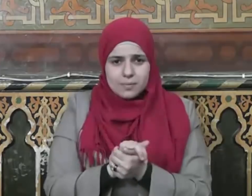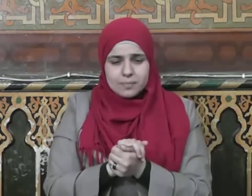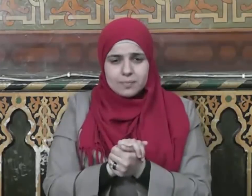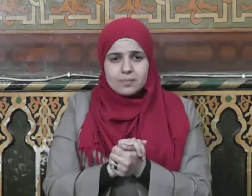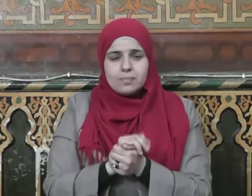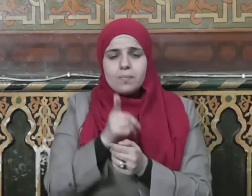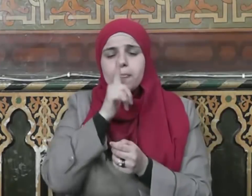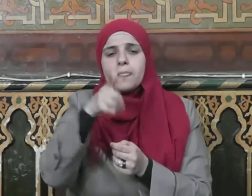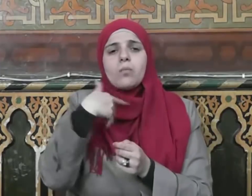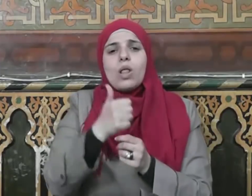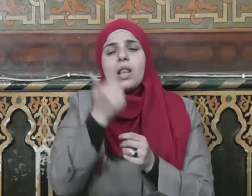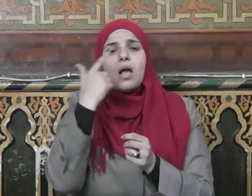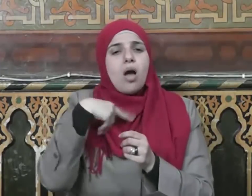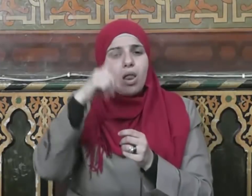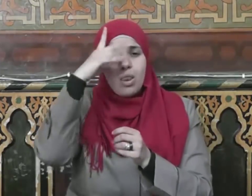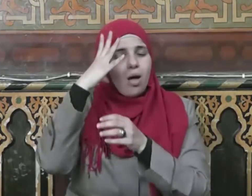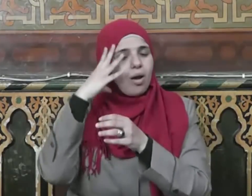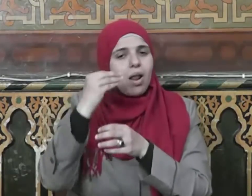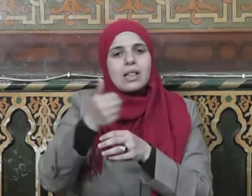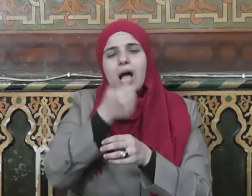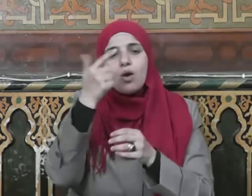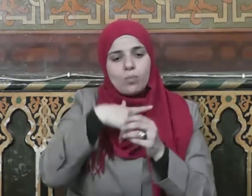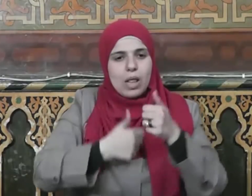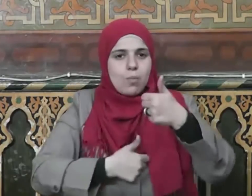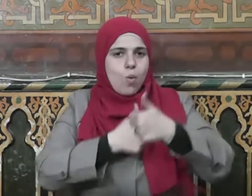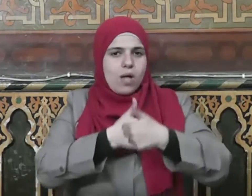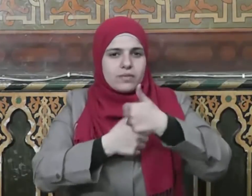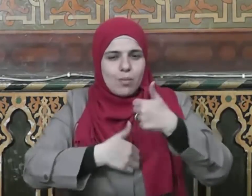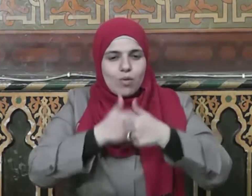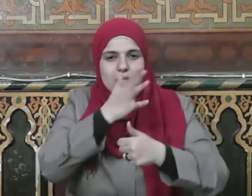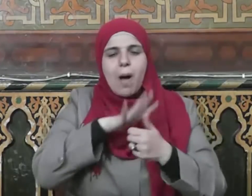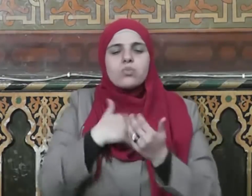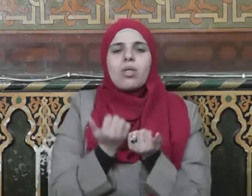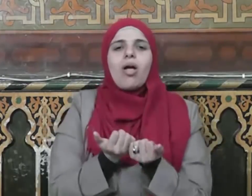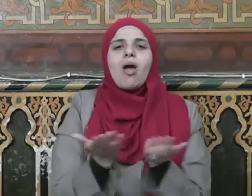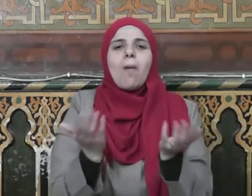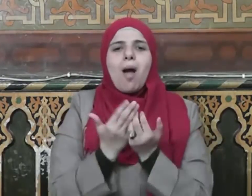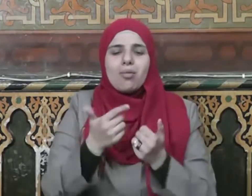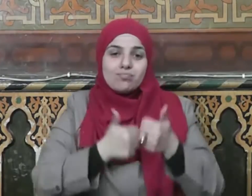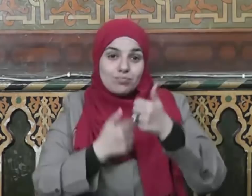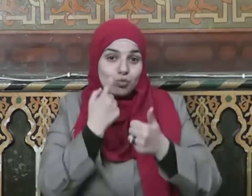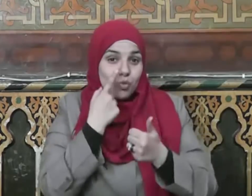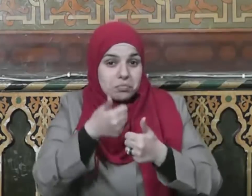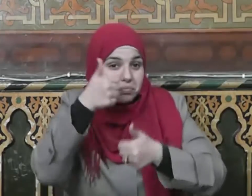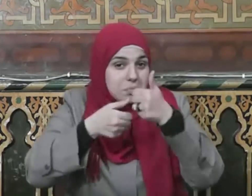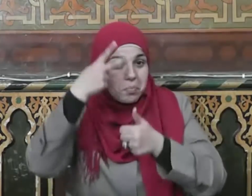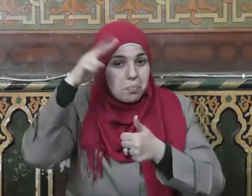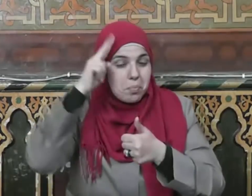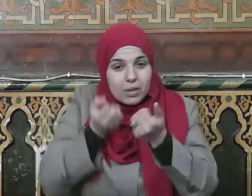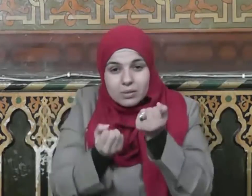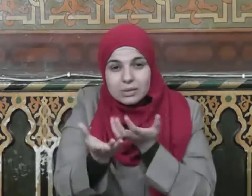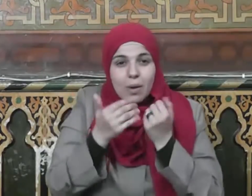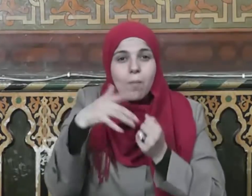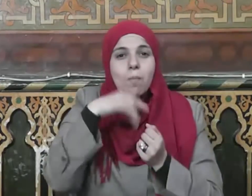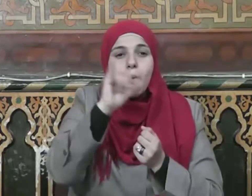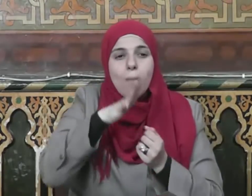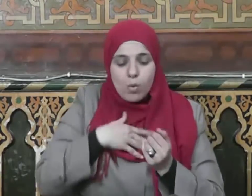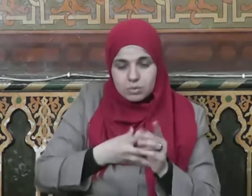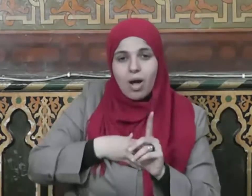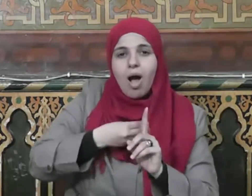رضي الله تعالى عنهم يتنافسون في الجود والكرم، ويتسابقون إلى البذل والعطاء